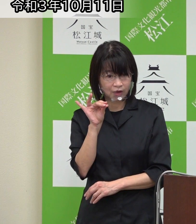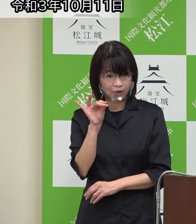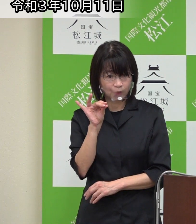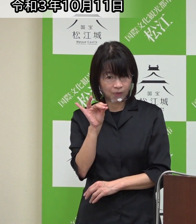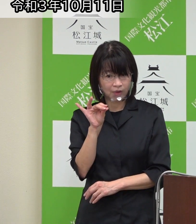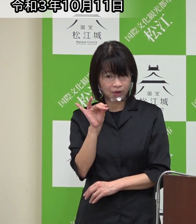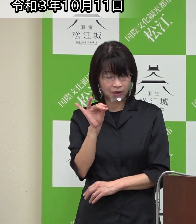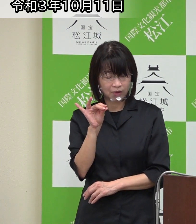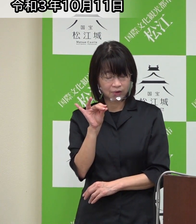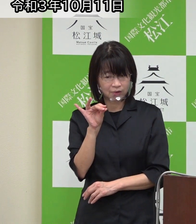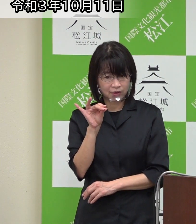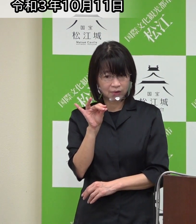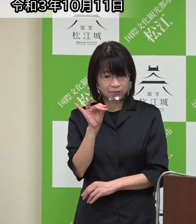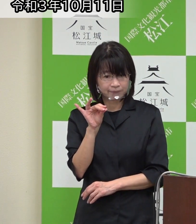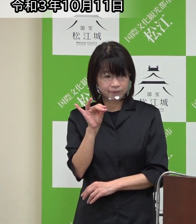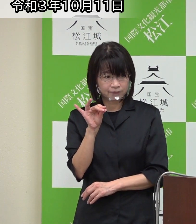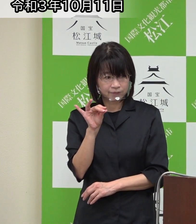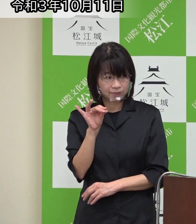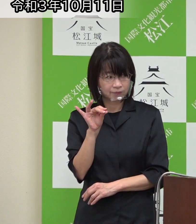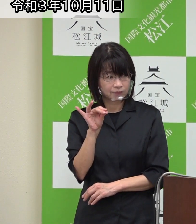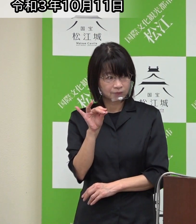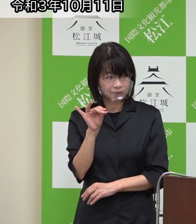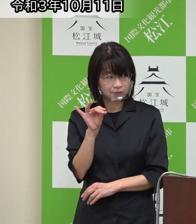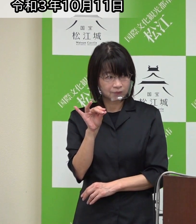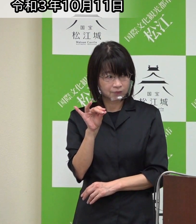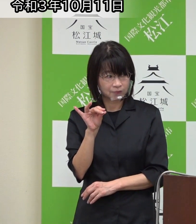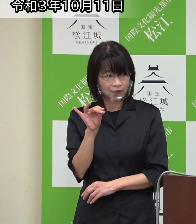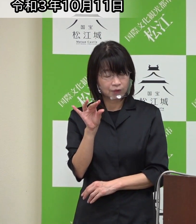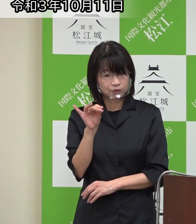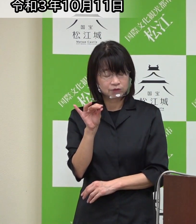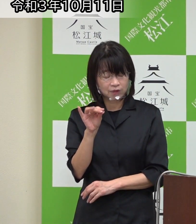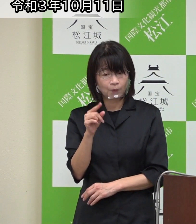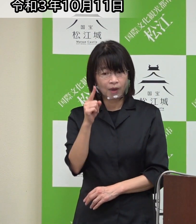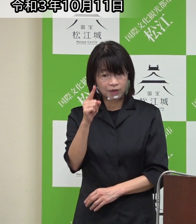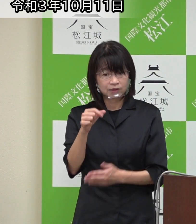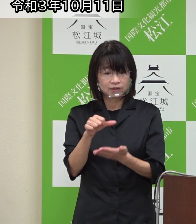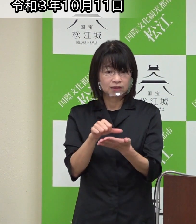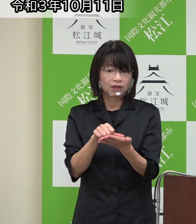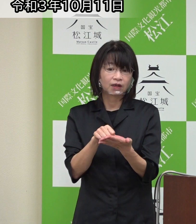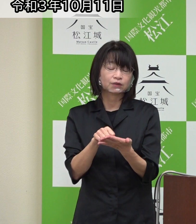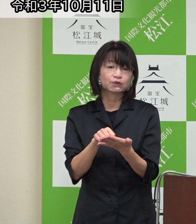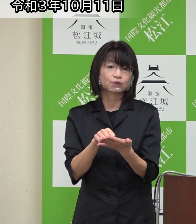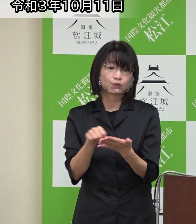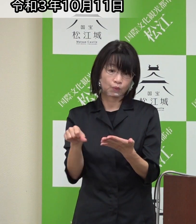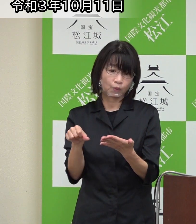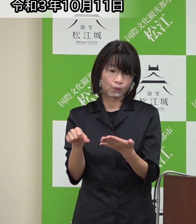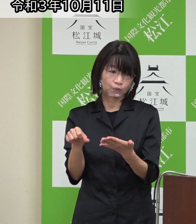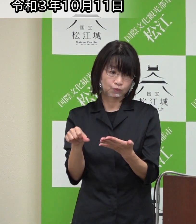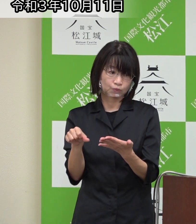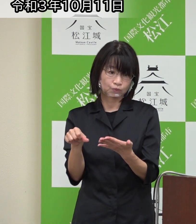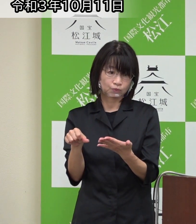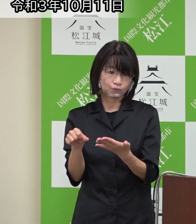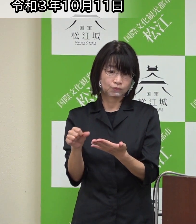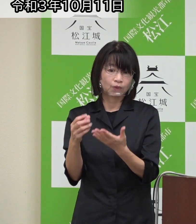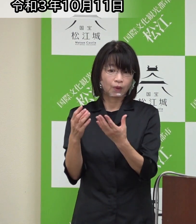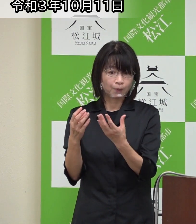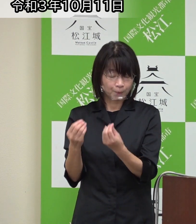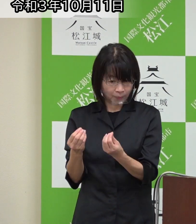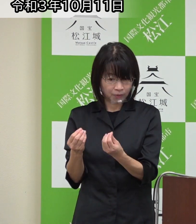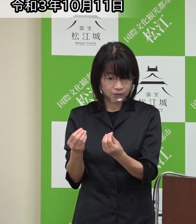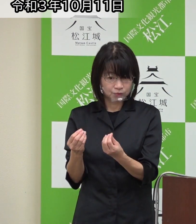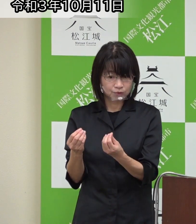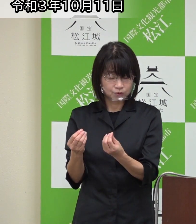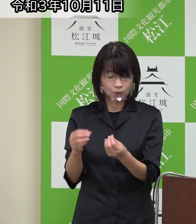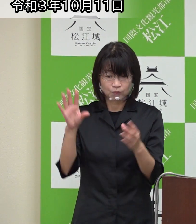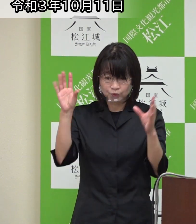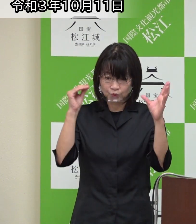まえば、その、フォローを外さない限りは続けて情報がどんどん入ってくるという仕組みであると思うん